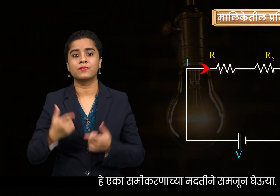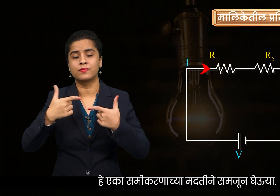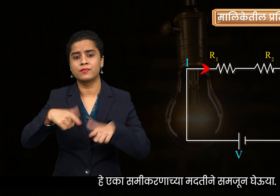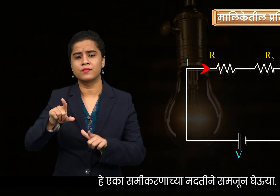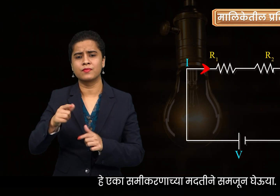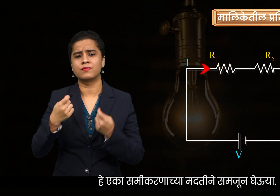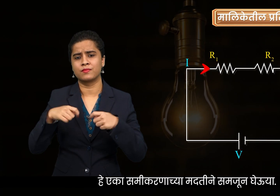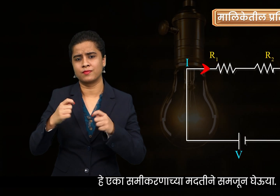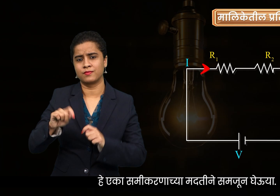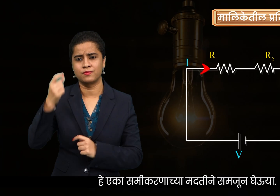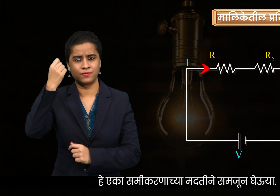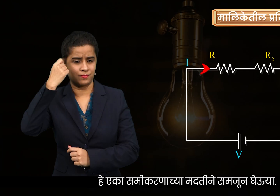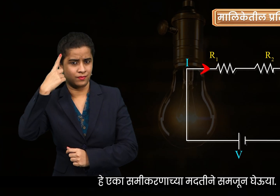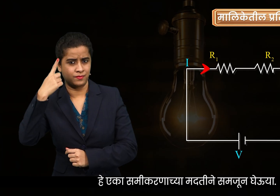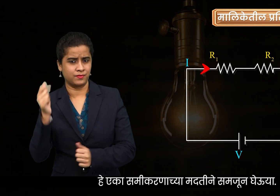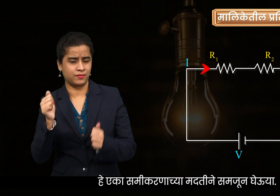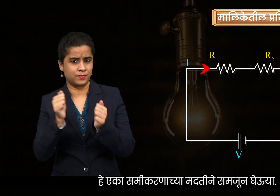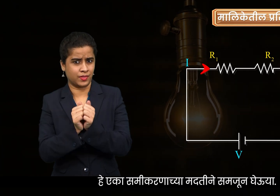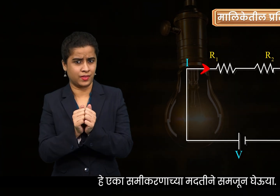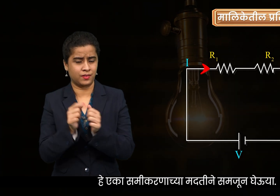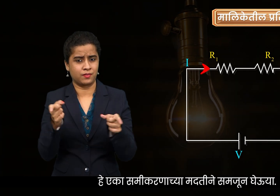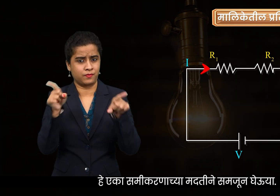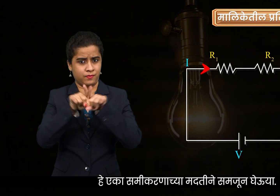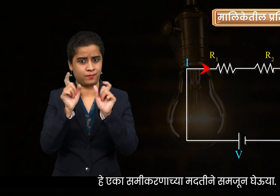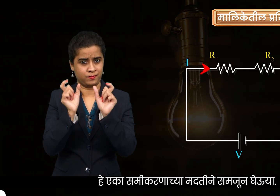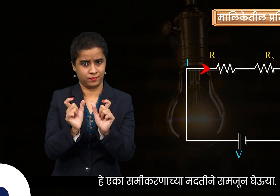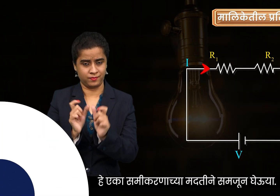हे एका समीकरणाच्या मदतीने समजून घेऊया.